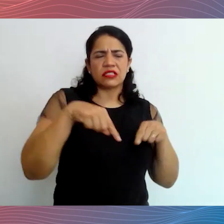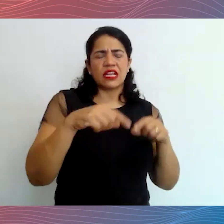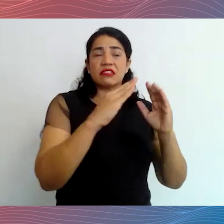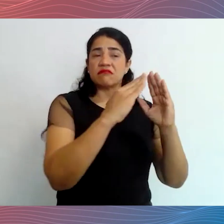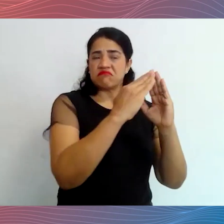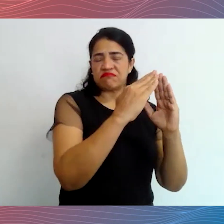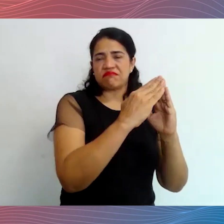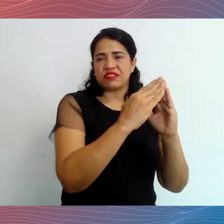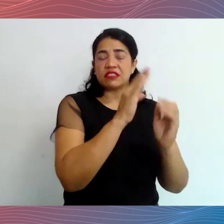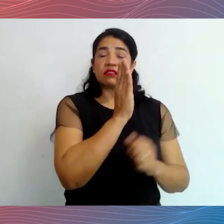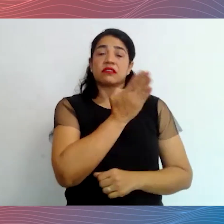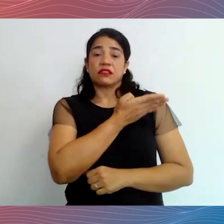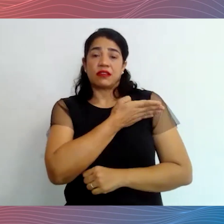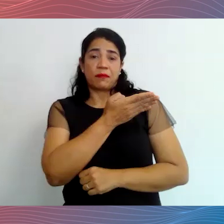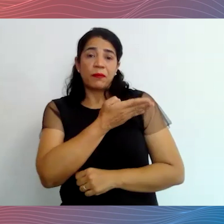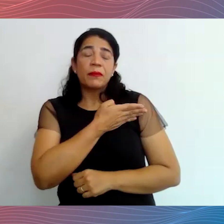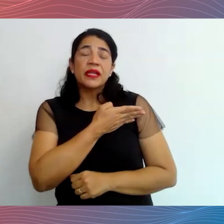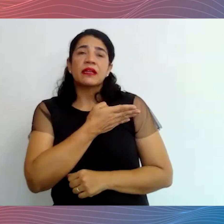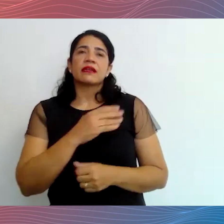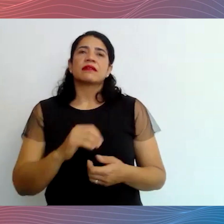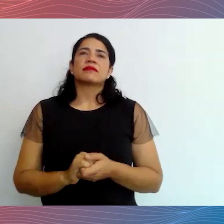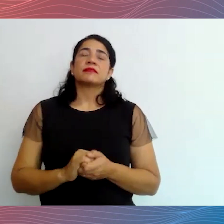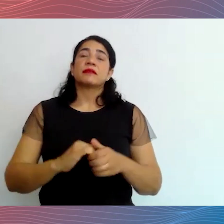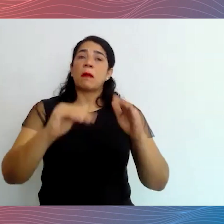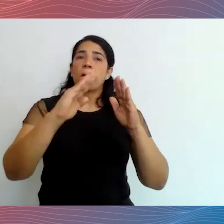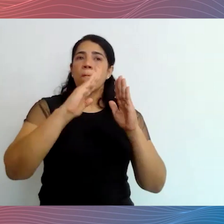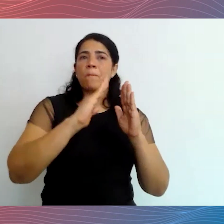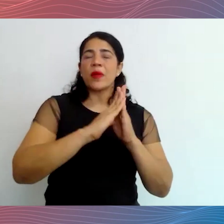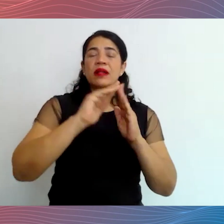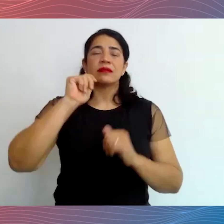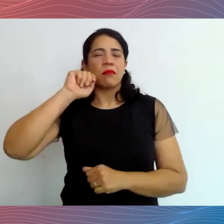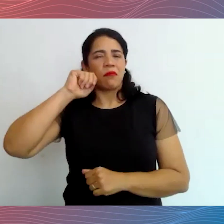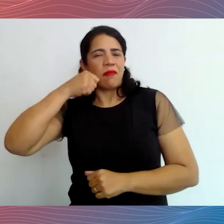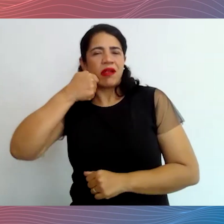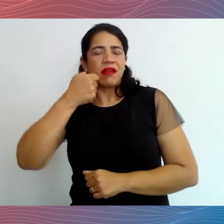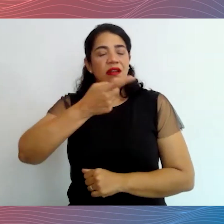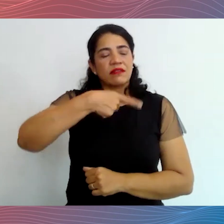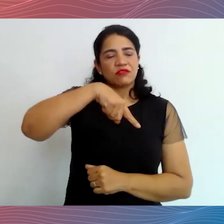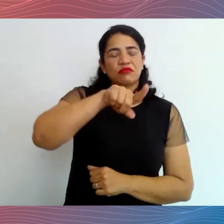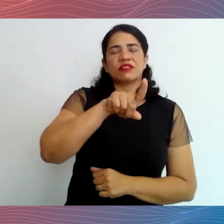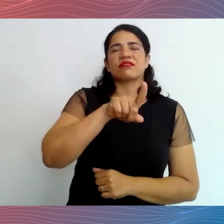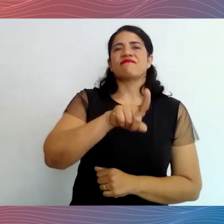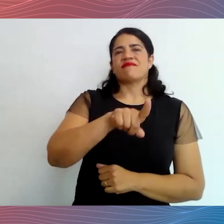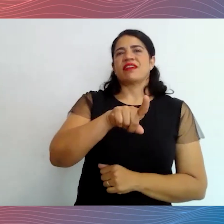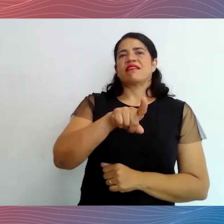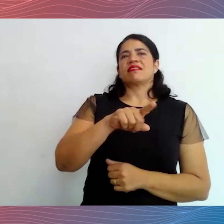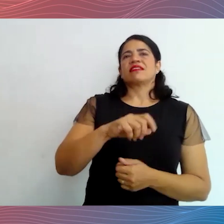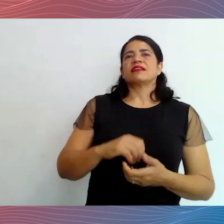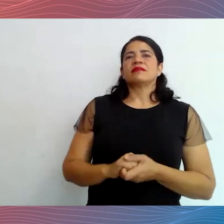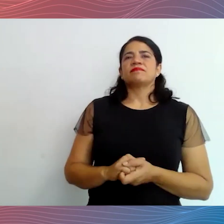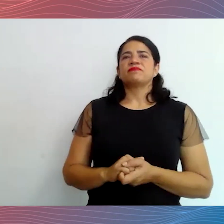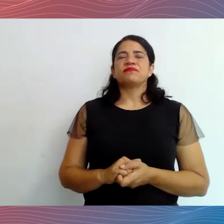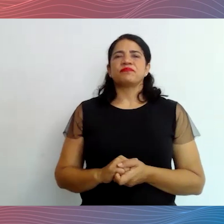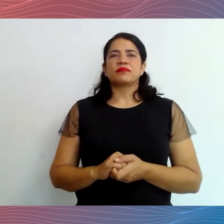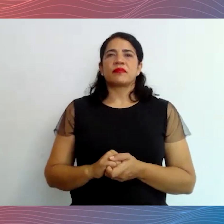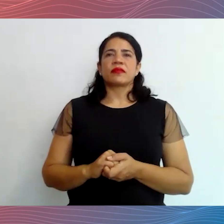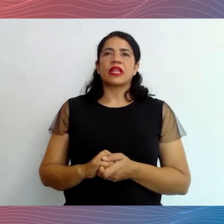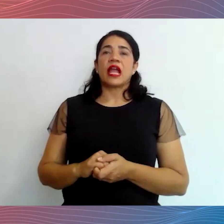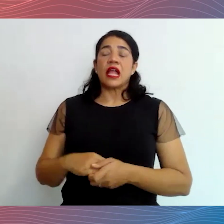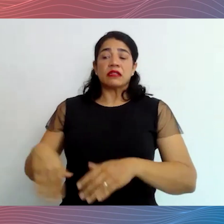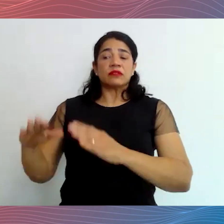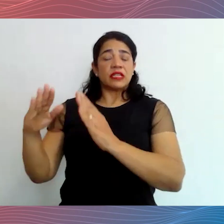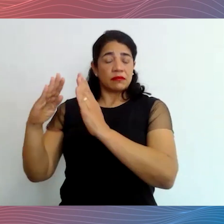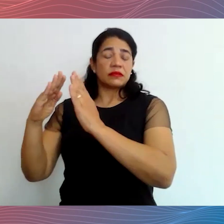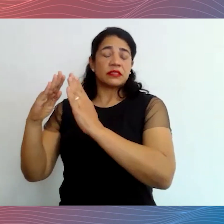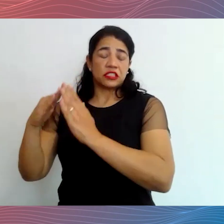na padaria para comprar pão, você precisa ir para posto de gasolina para se abastecer, para abastecer o carro, e